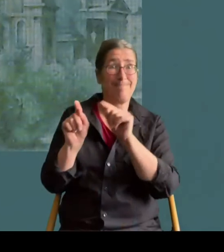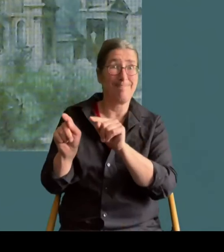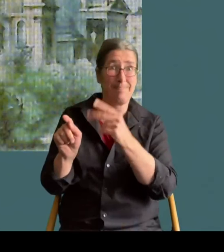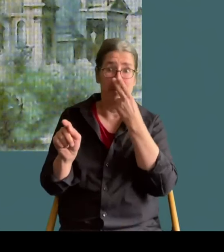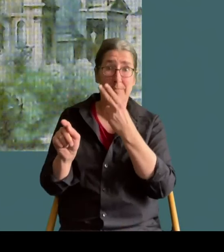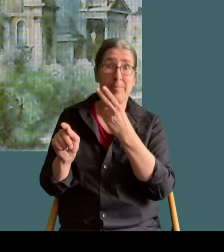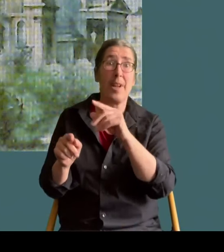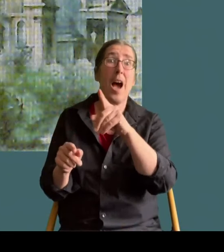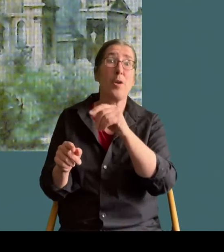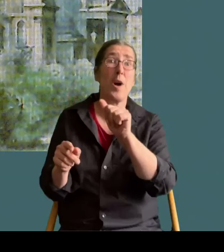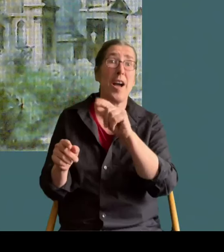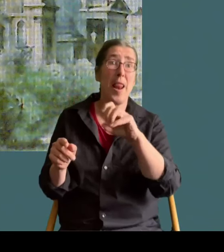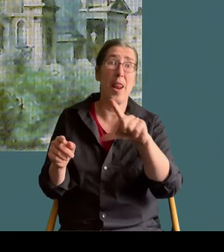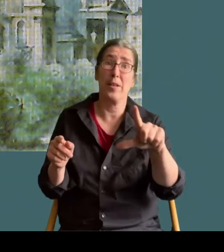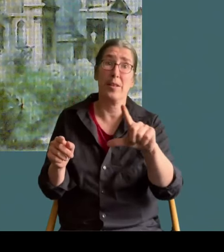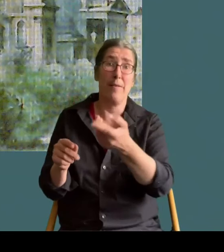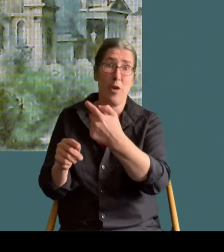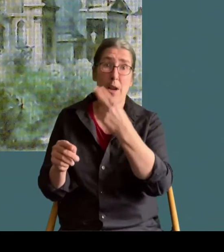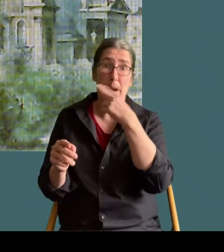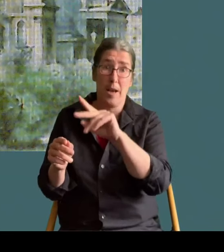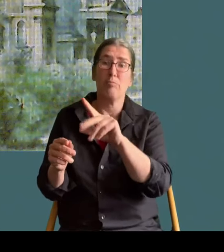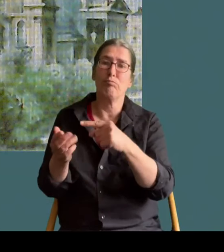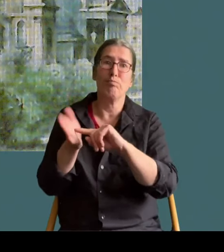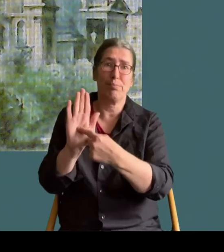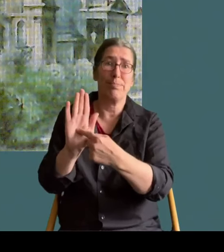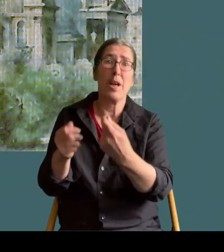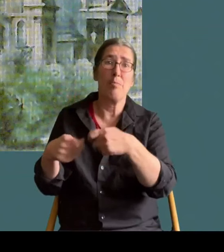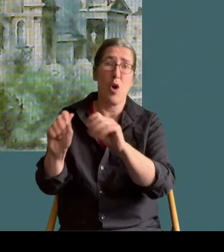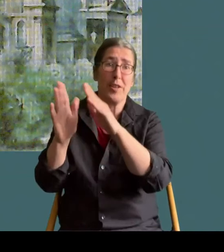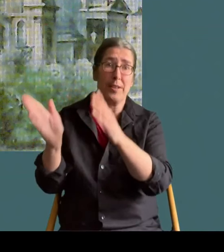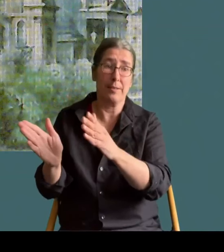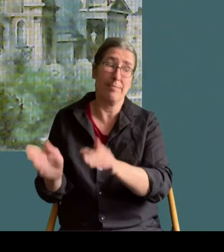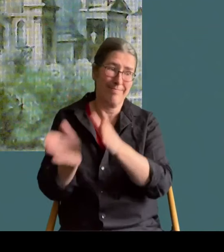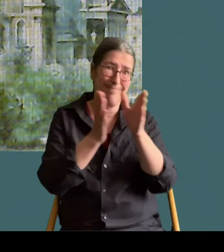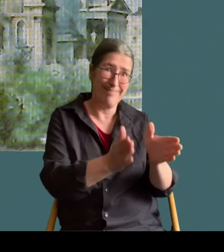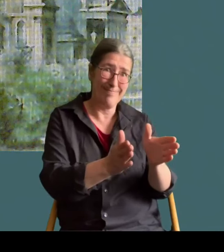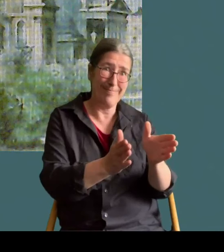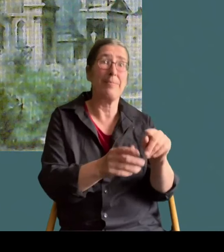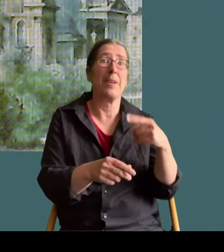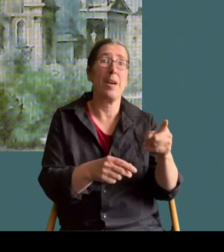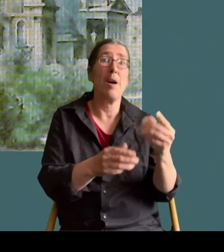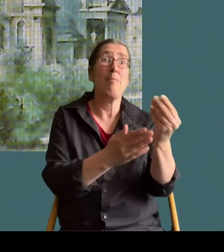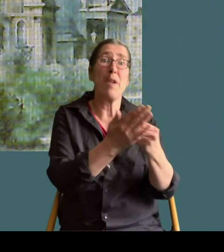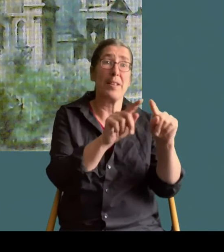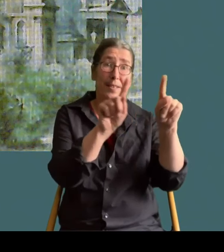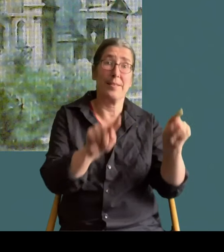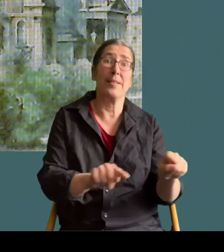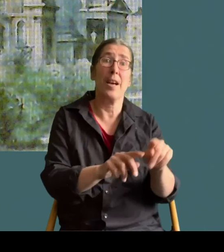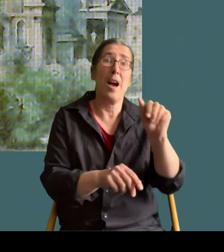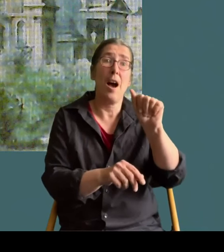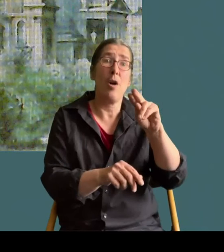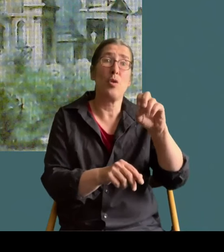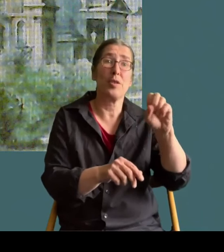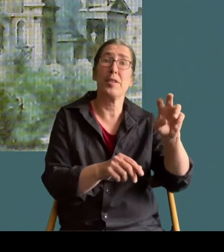Hier seht ihr ein Aquarell von Hitler. Das zeigt ein Gebäude. Und hier ein Bild von August Macke